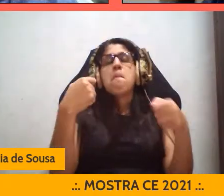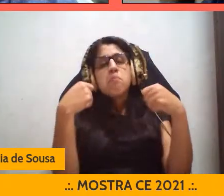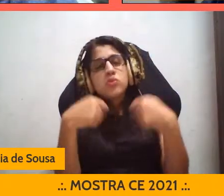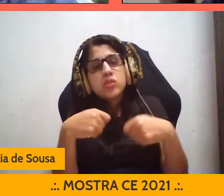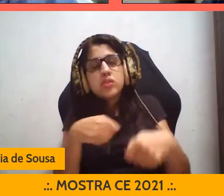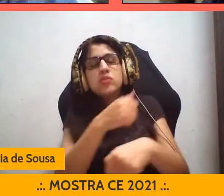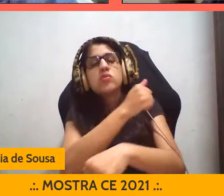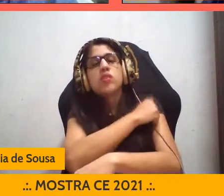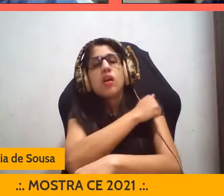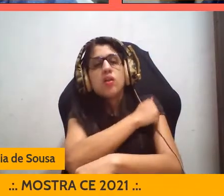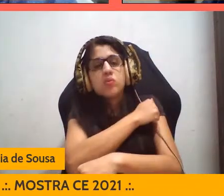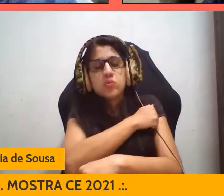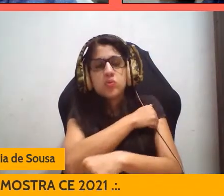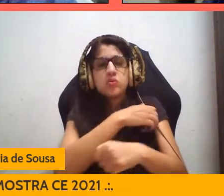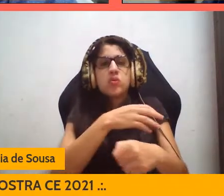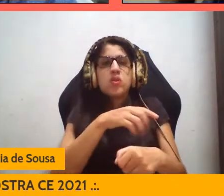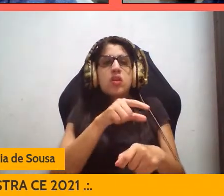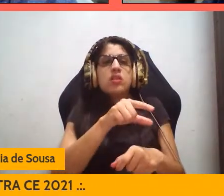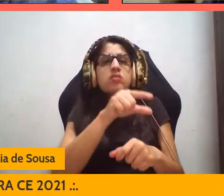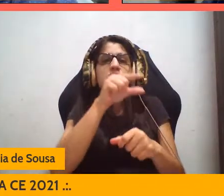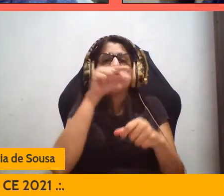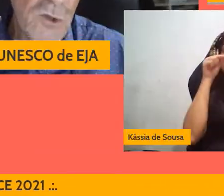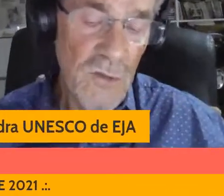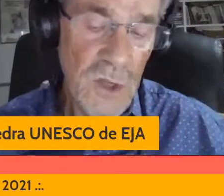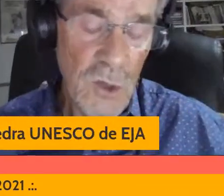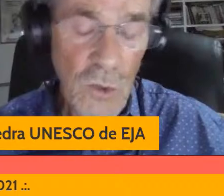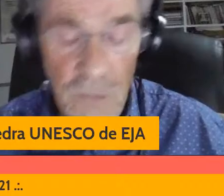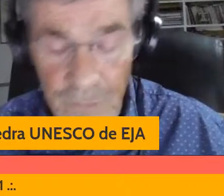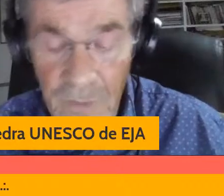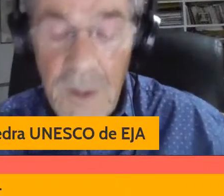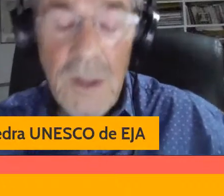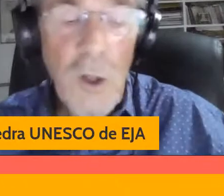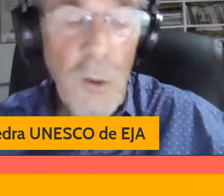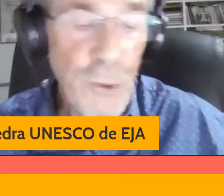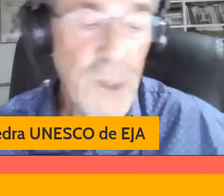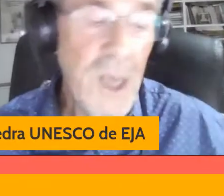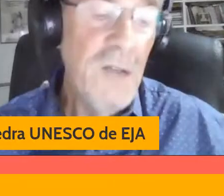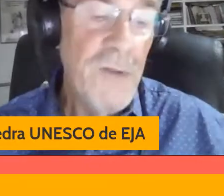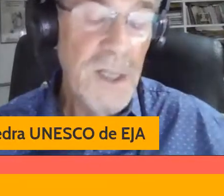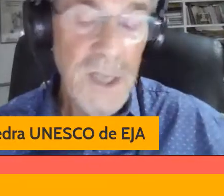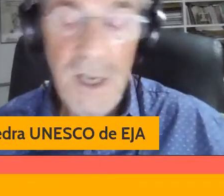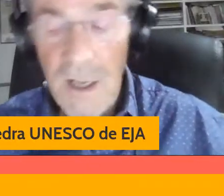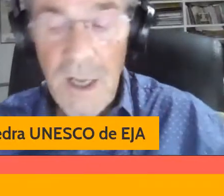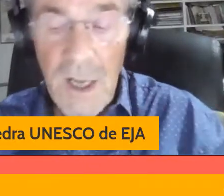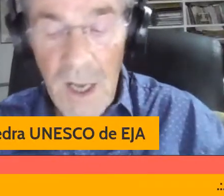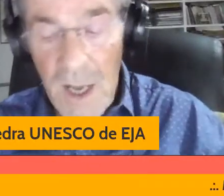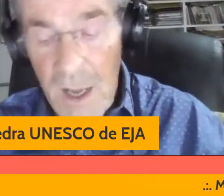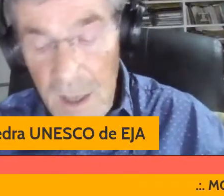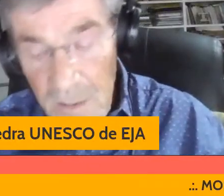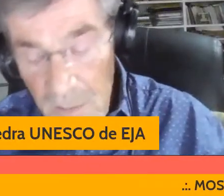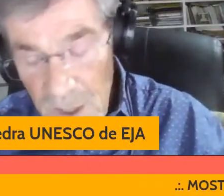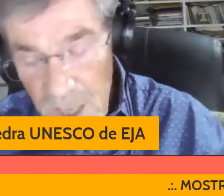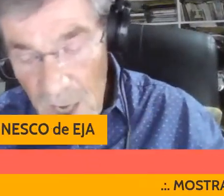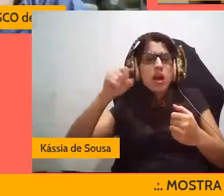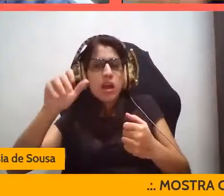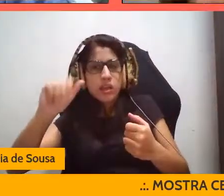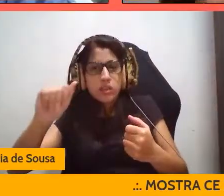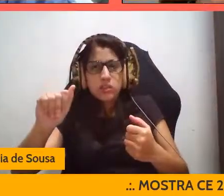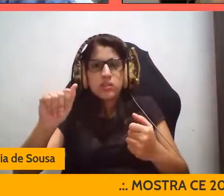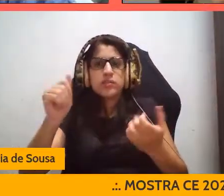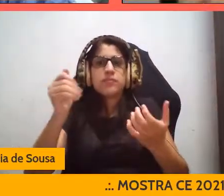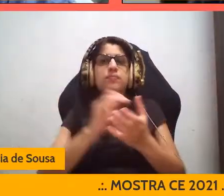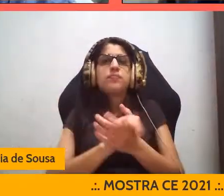alunos que escolhem fazer aprofundamento na área de educação de jovens e adultos poderem fazer